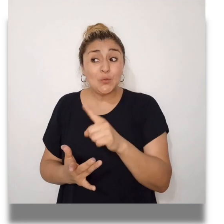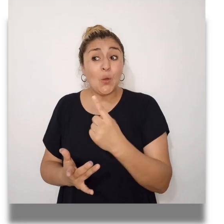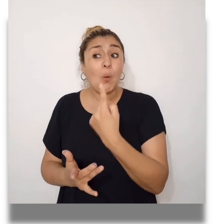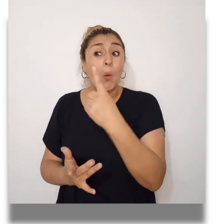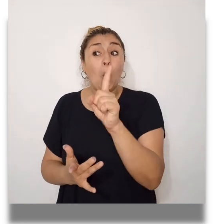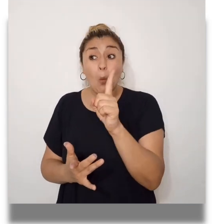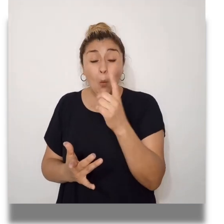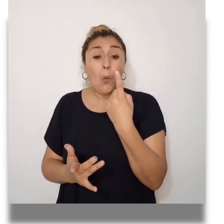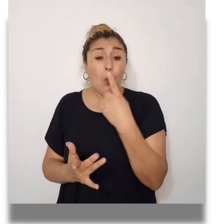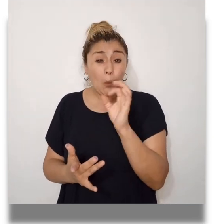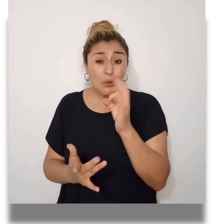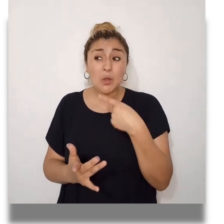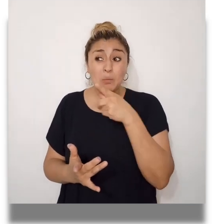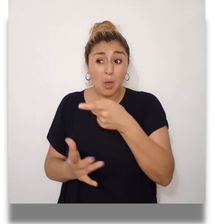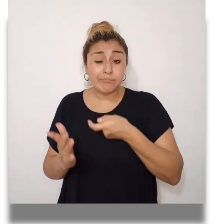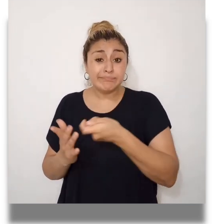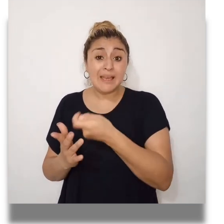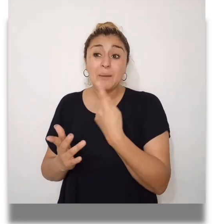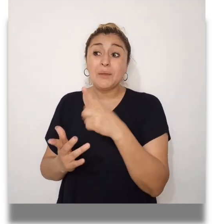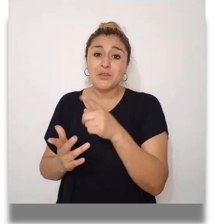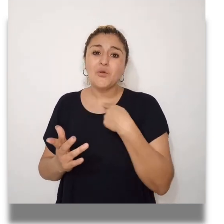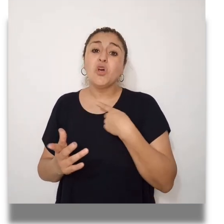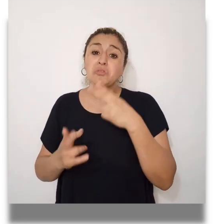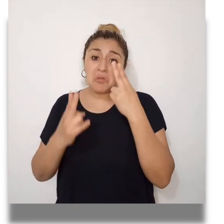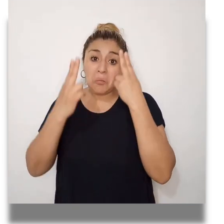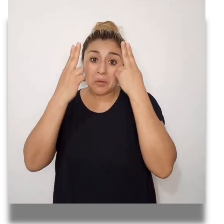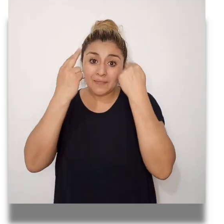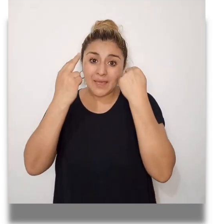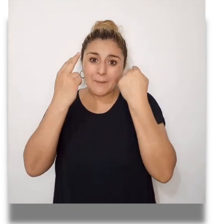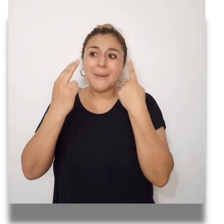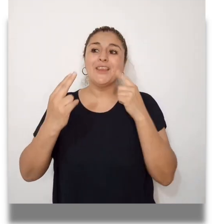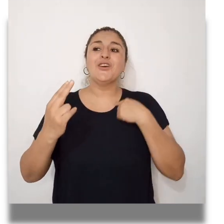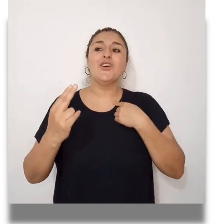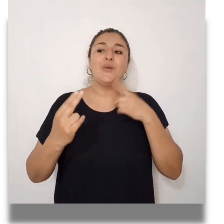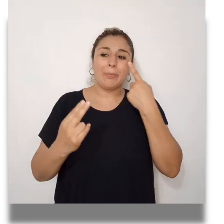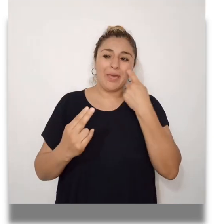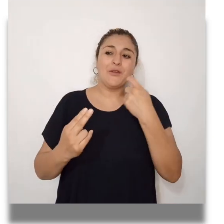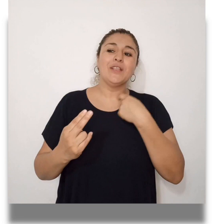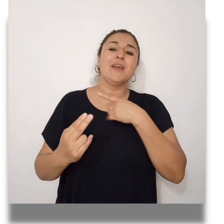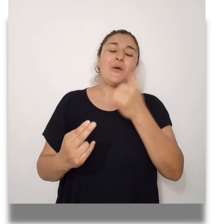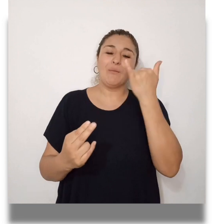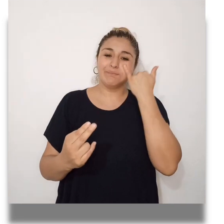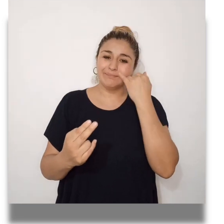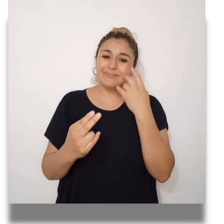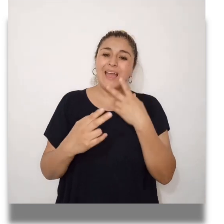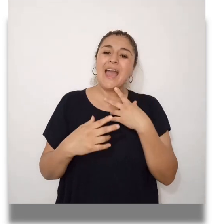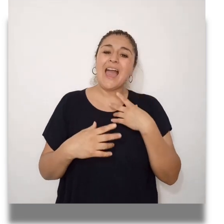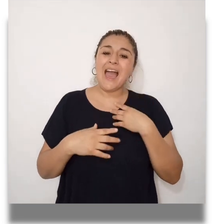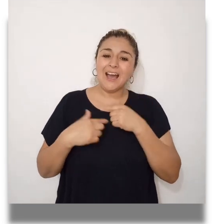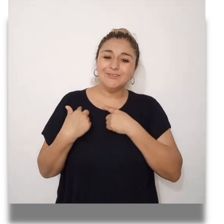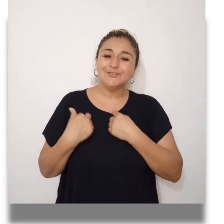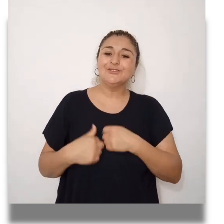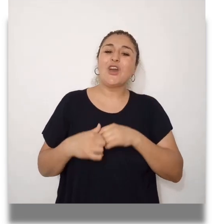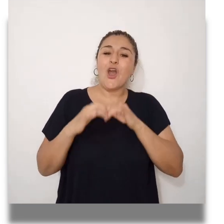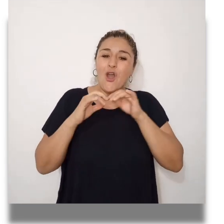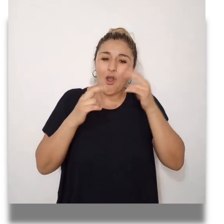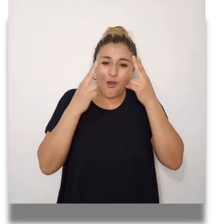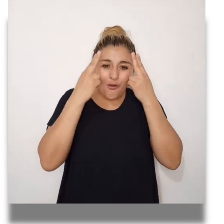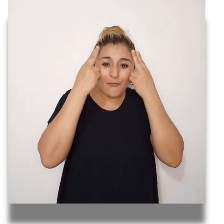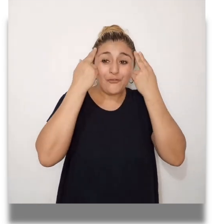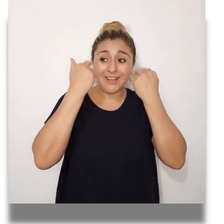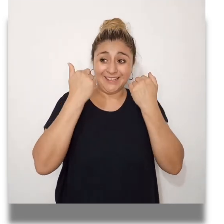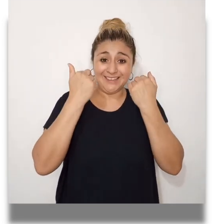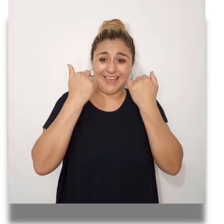La crainte de Dieu, c'est l'amour pour Dieu. El temor de Dios es el amor hacia